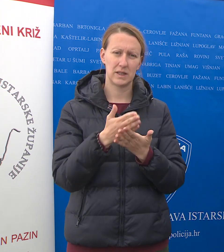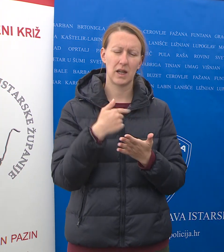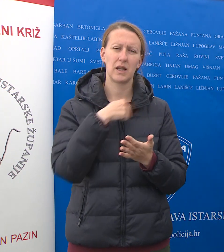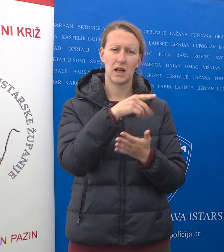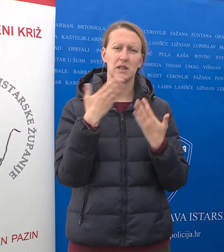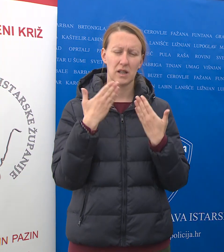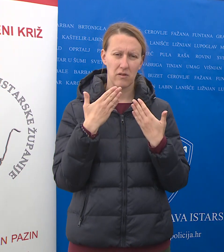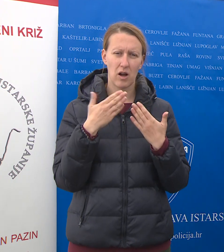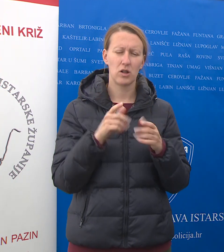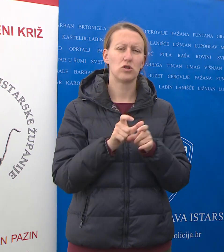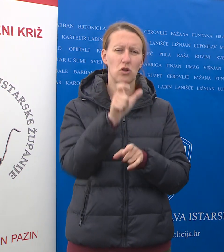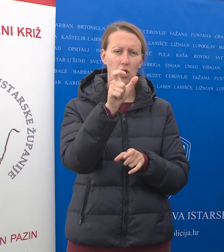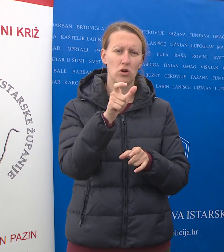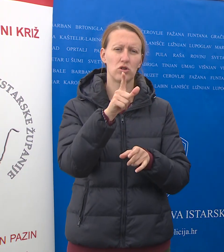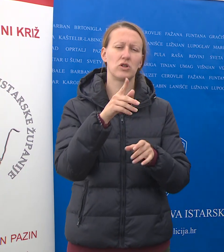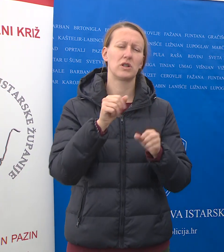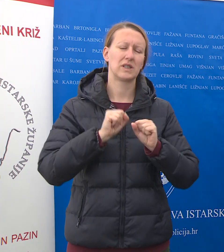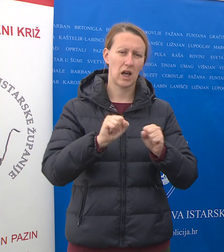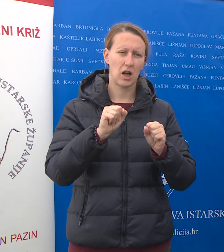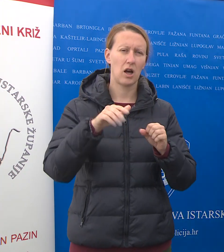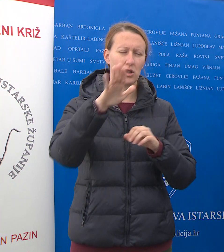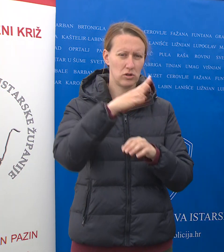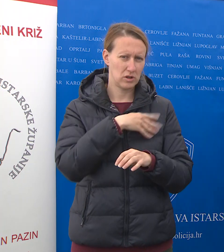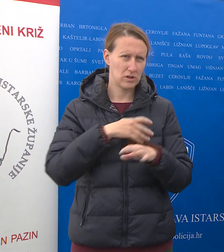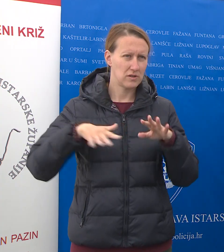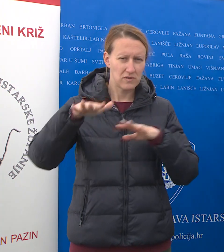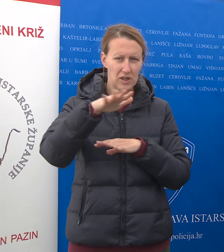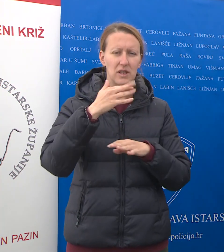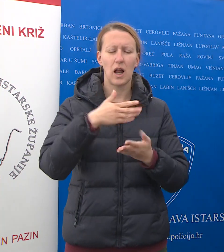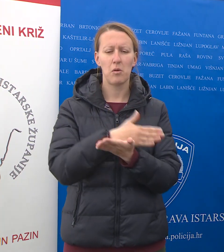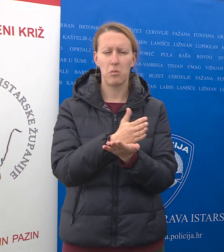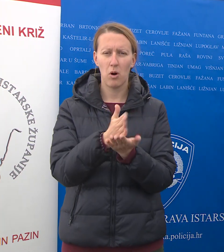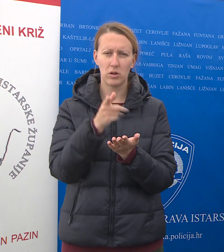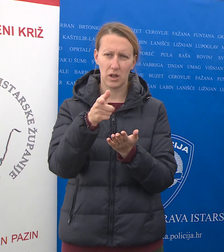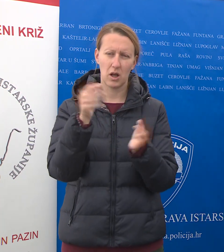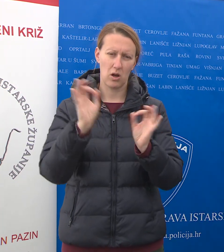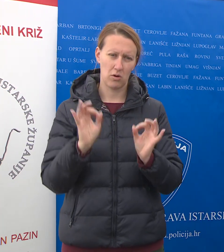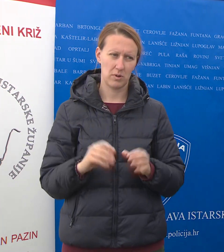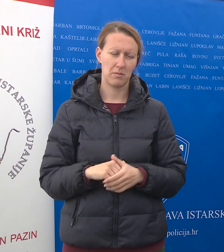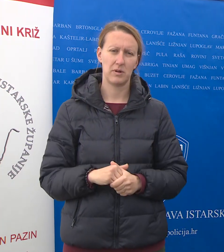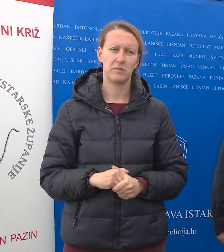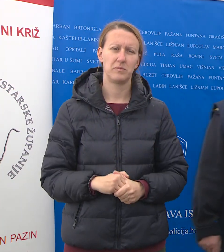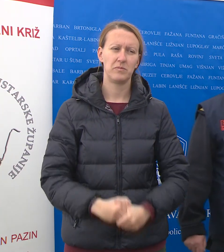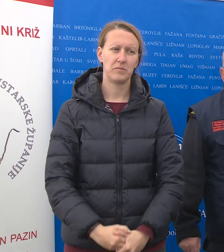ga, i ja se zahvaljujem stožeru civilne zaštite, nacionalnom stožeru, na raspodjeli te opreme.